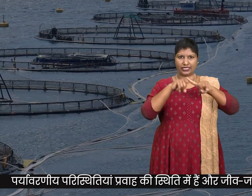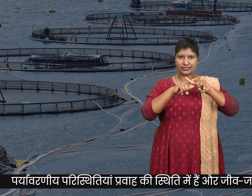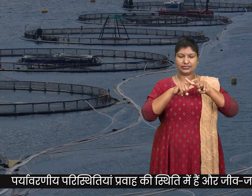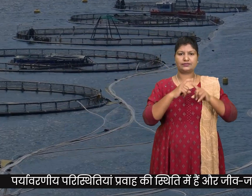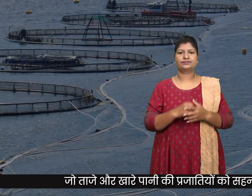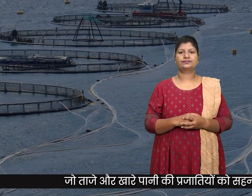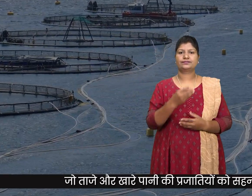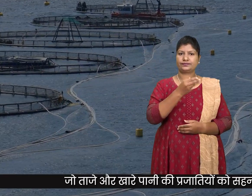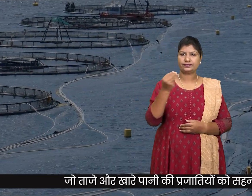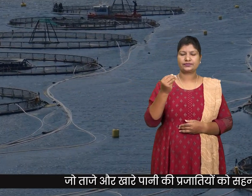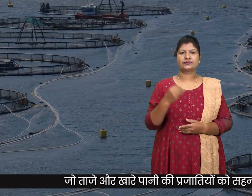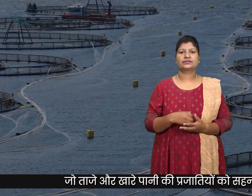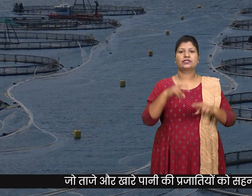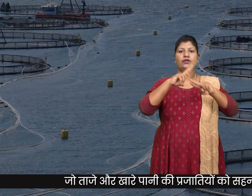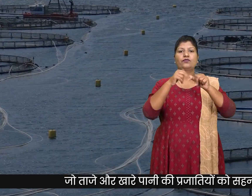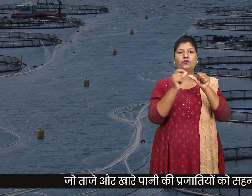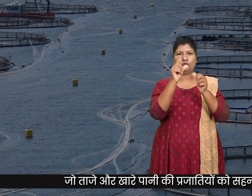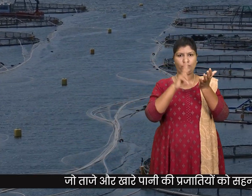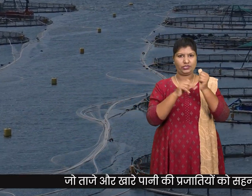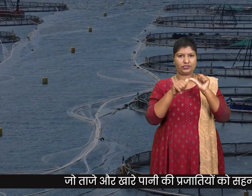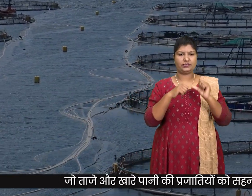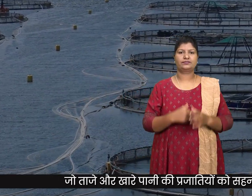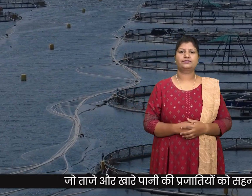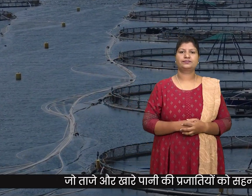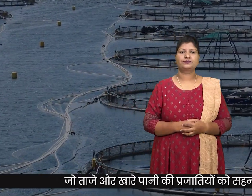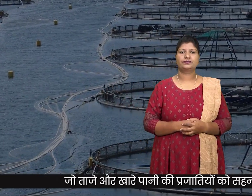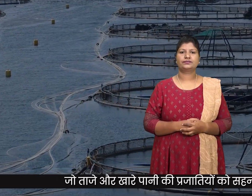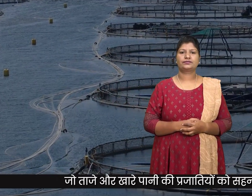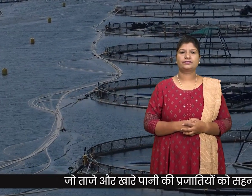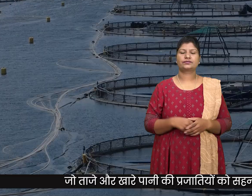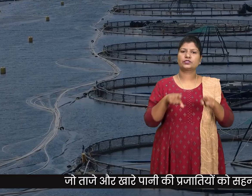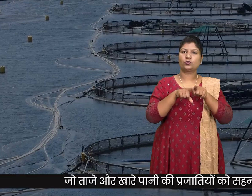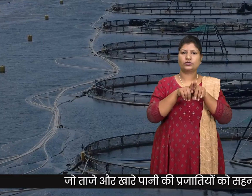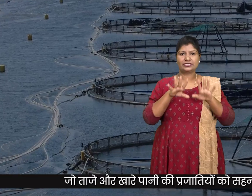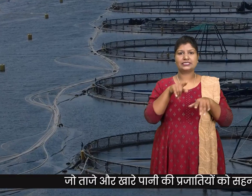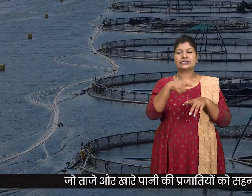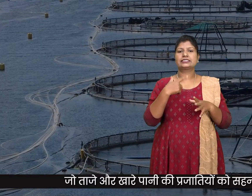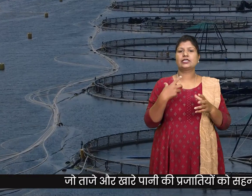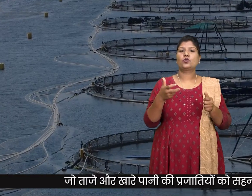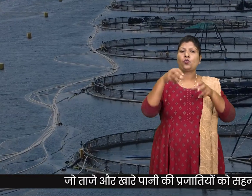है जो ताजे और खारे पानी की प्रजातियों को सहन कर सकते